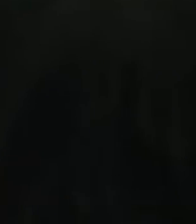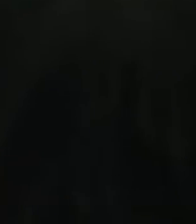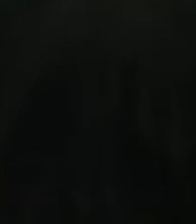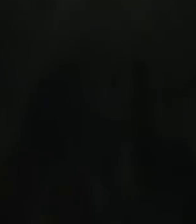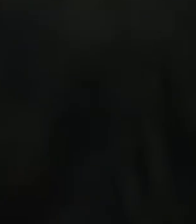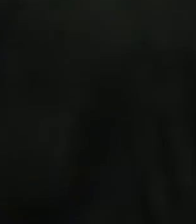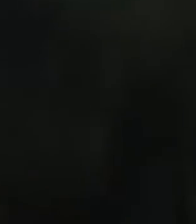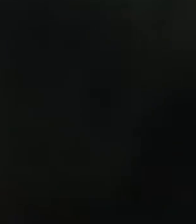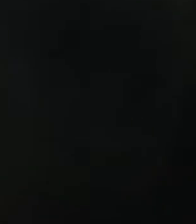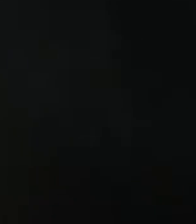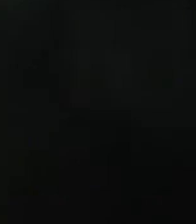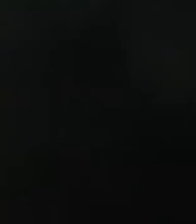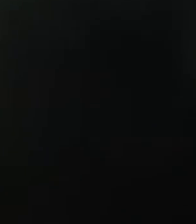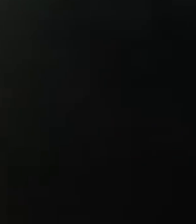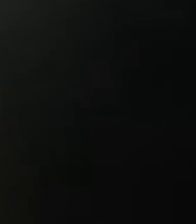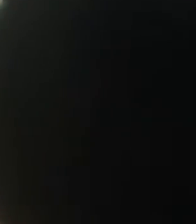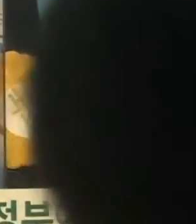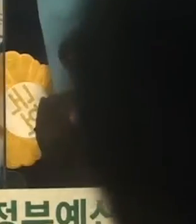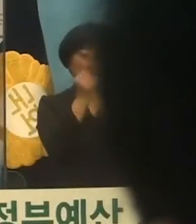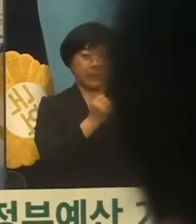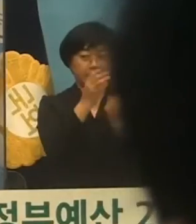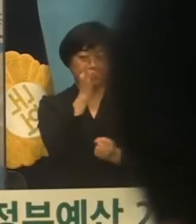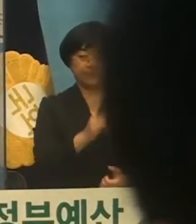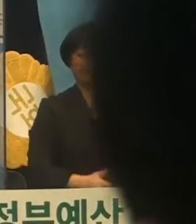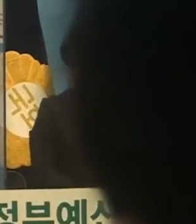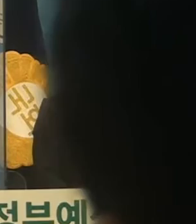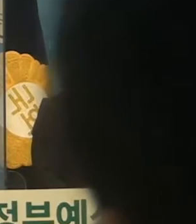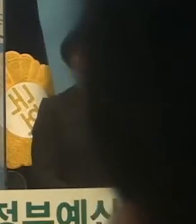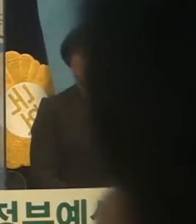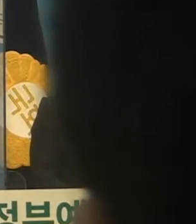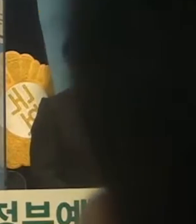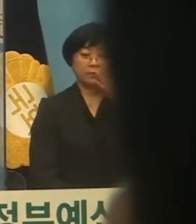기자회견을 하고 있겠습니다.